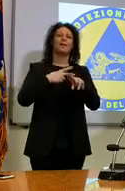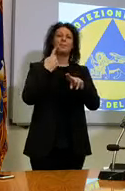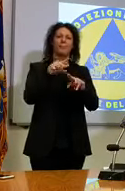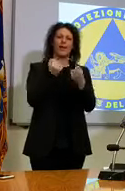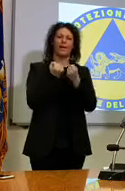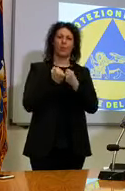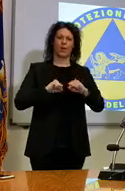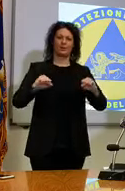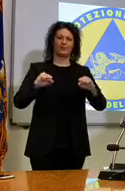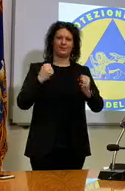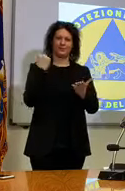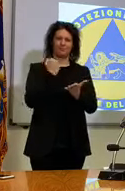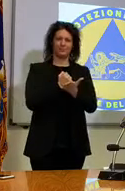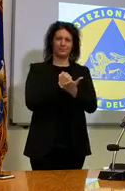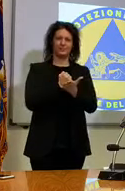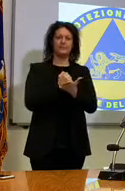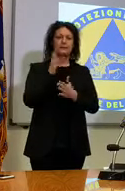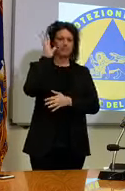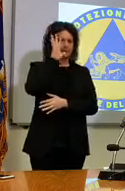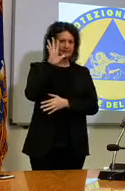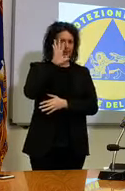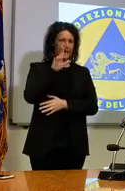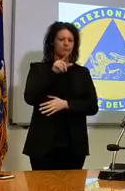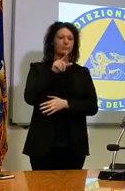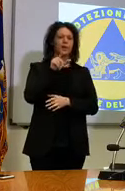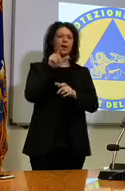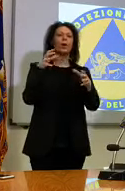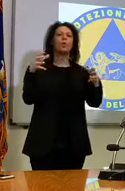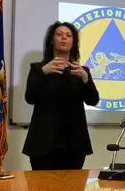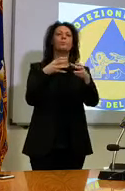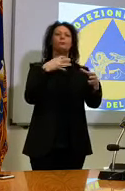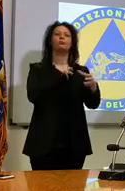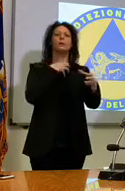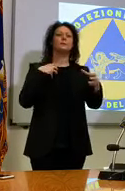sembrano un po' discordi su questo come su tanti altri punti,